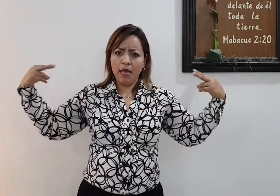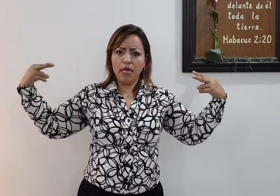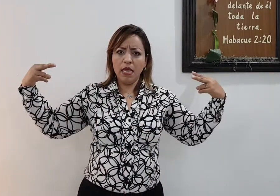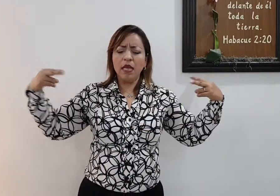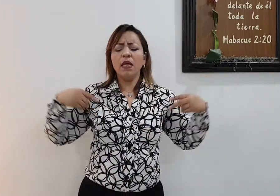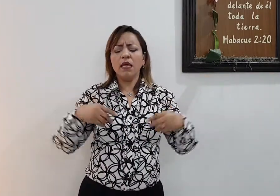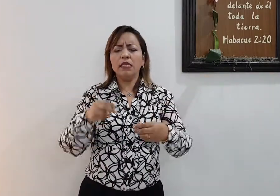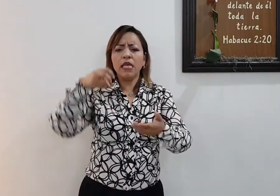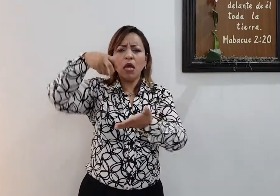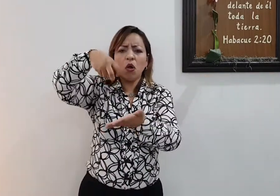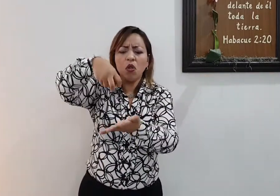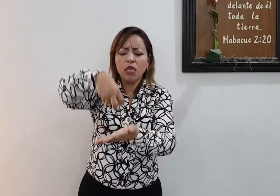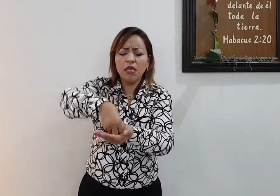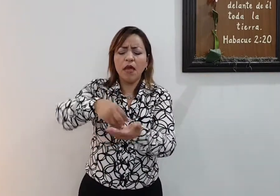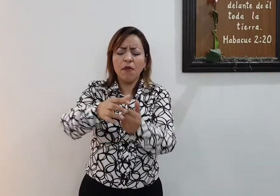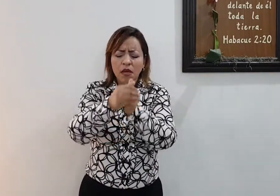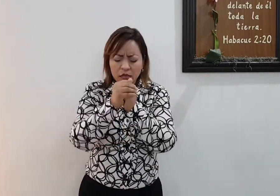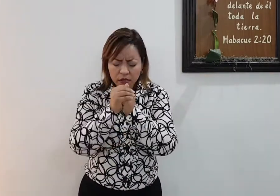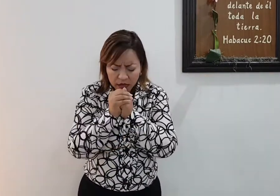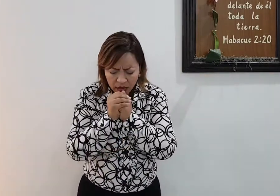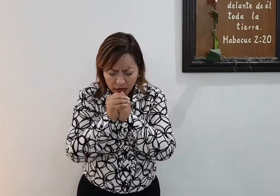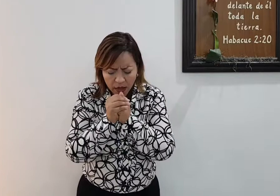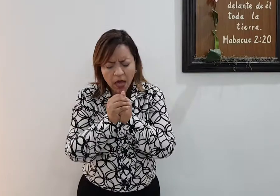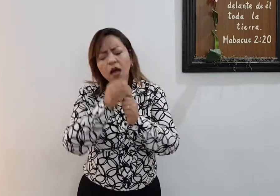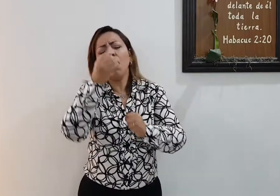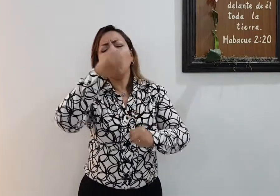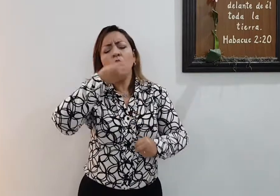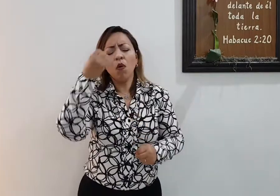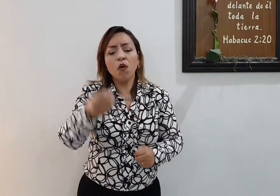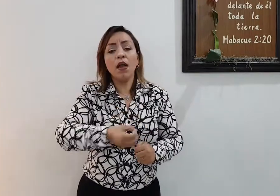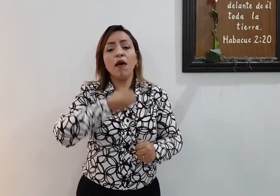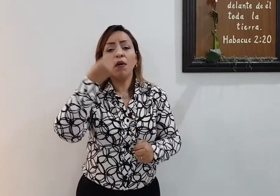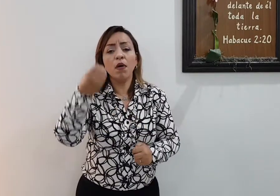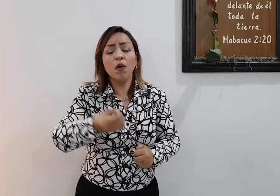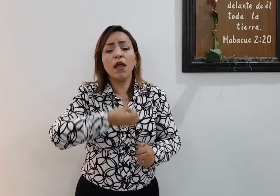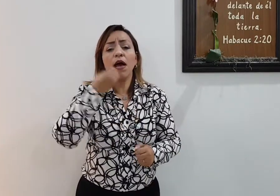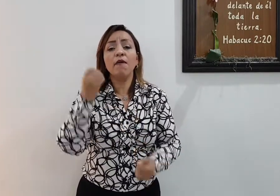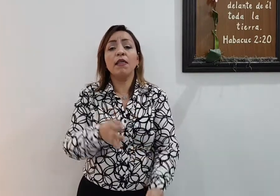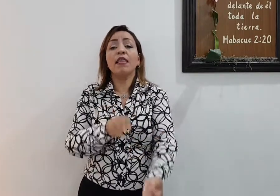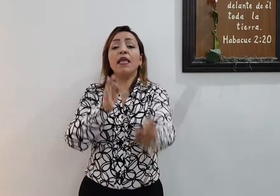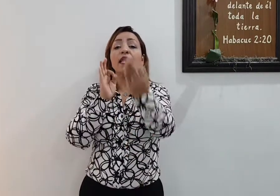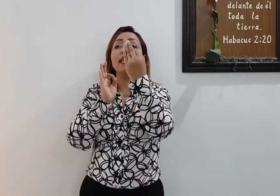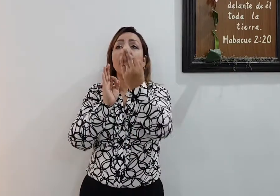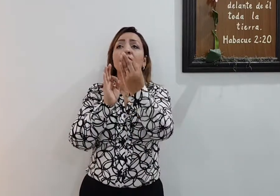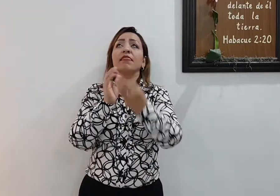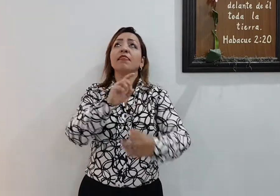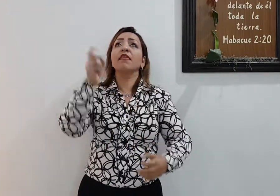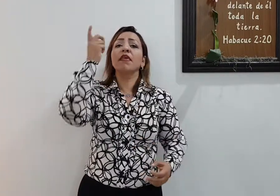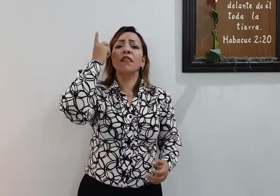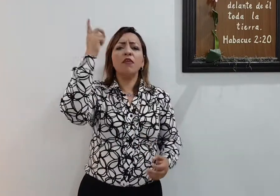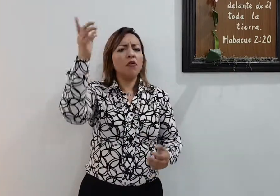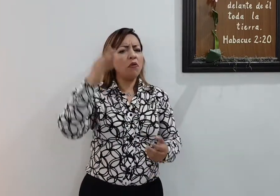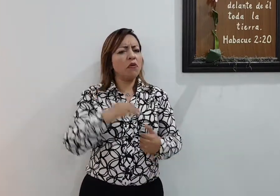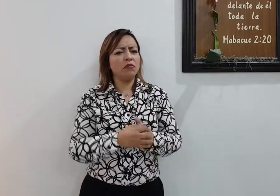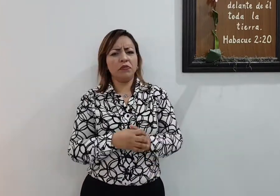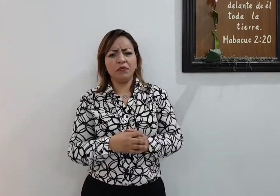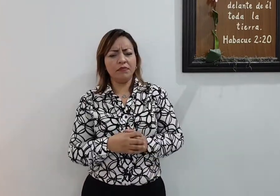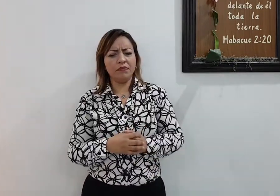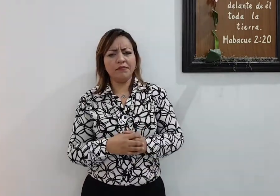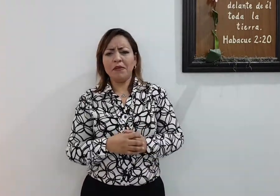al día y oraba delante de su Dios como lo solía hacer. No lo iba a detener, hermanos, un